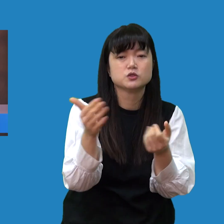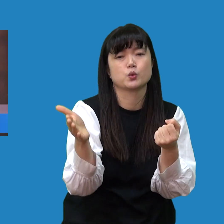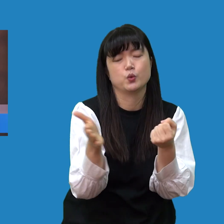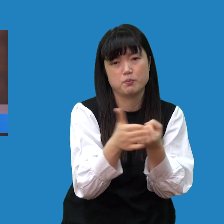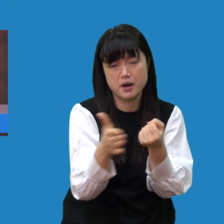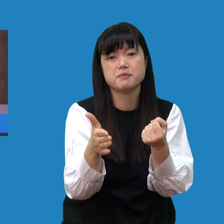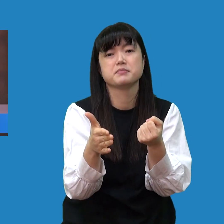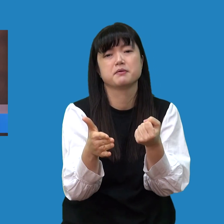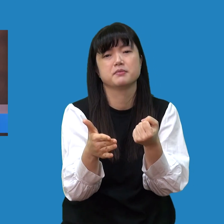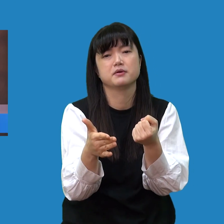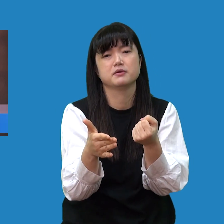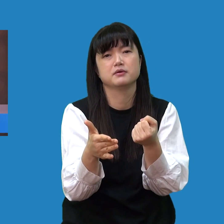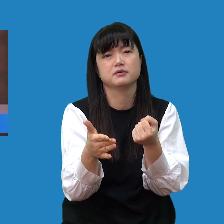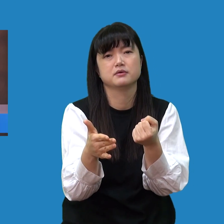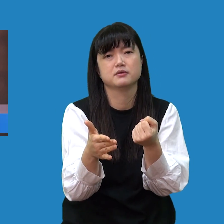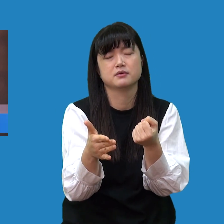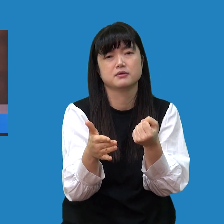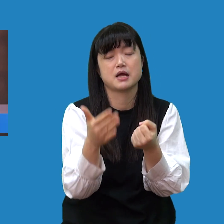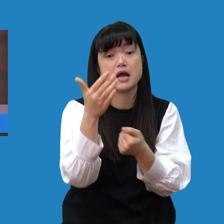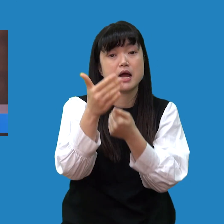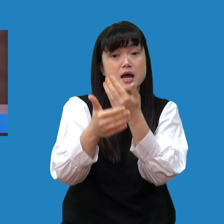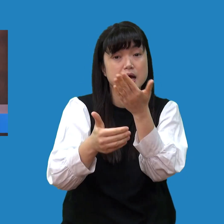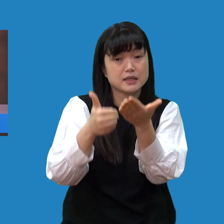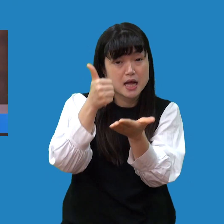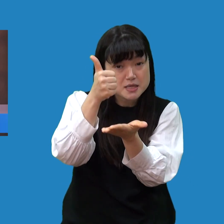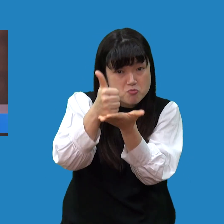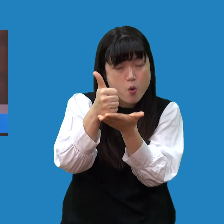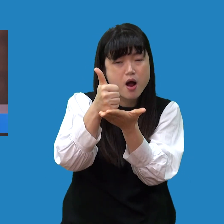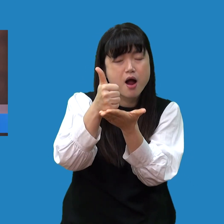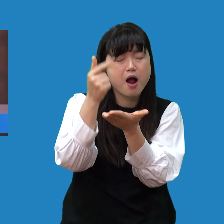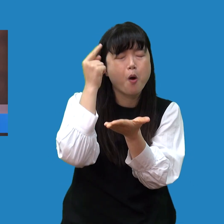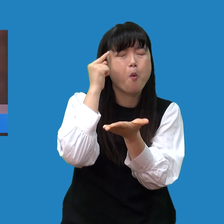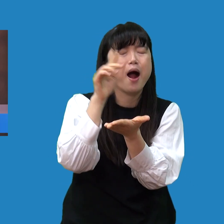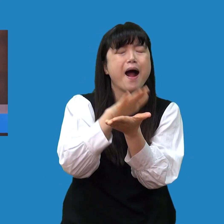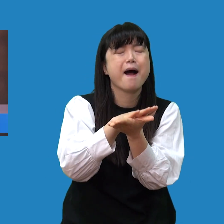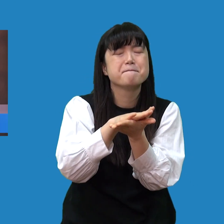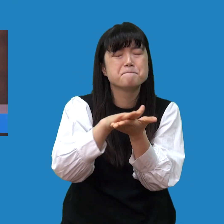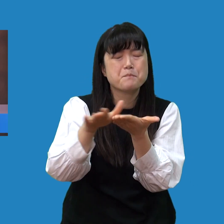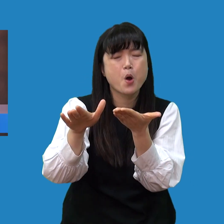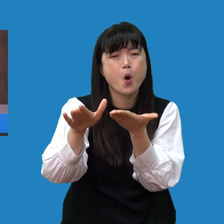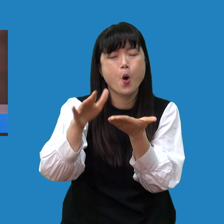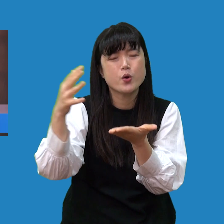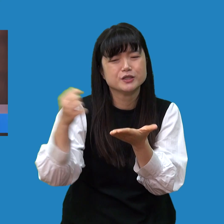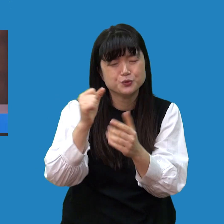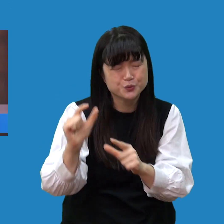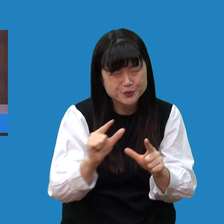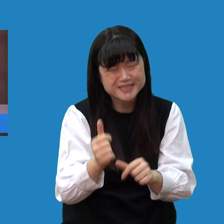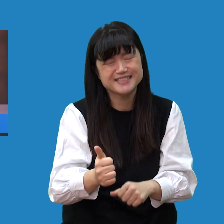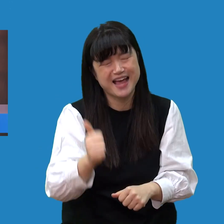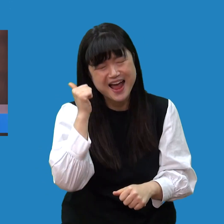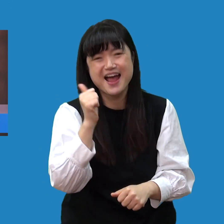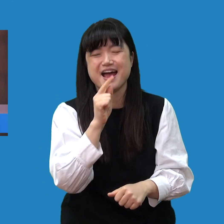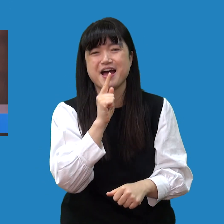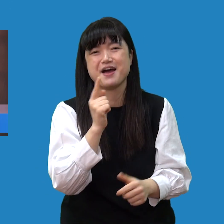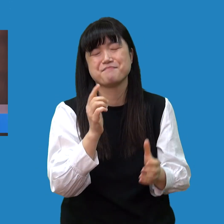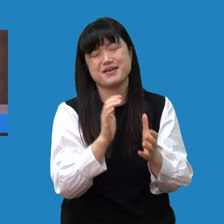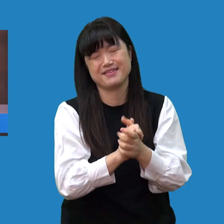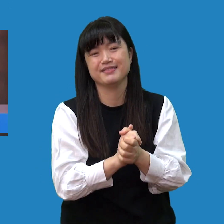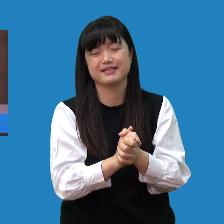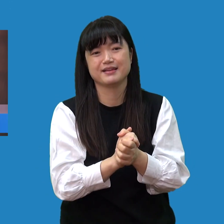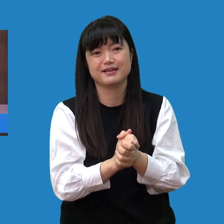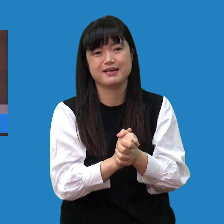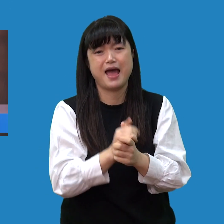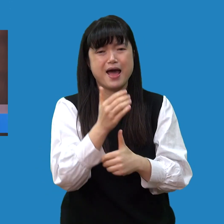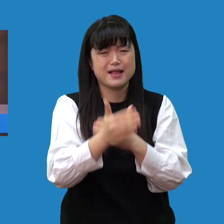예수 그리스도로 말미암아 하나님과 화평을 누리자. 아멘.